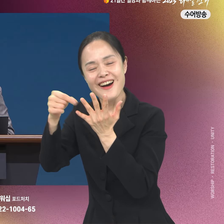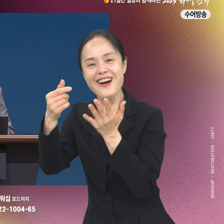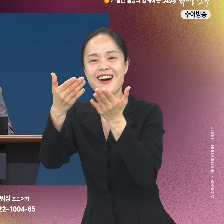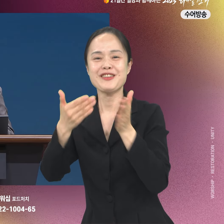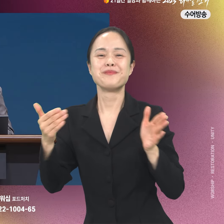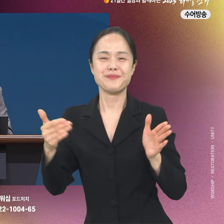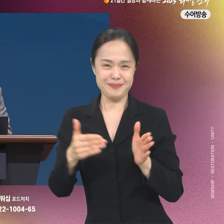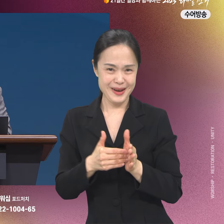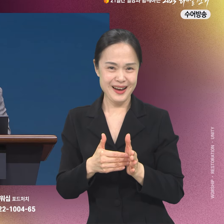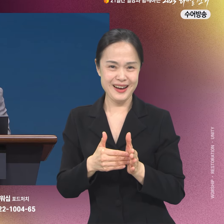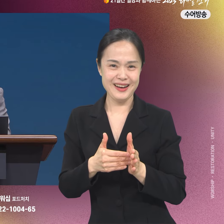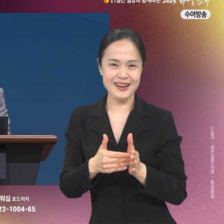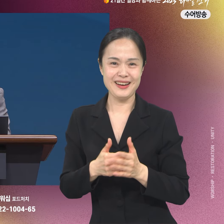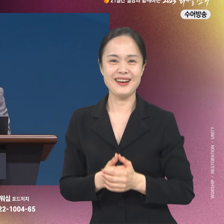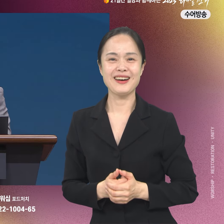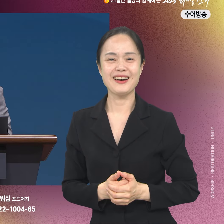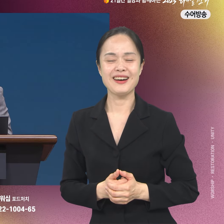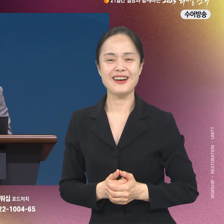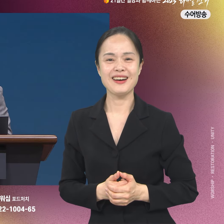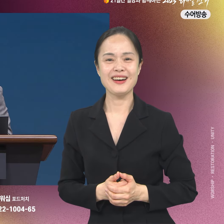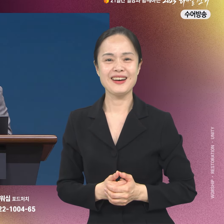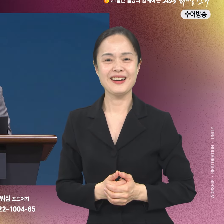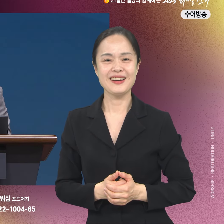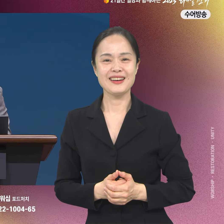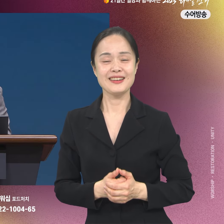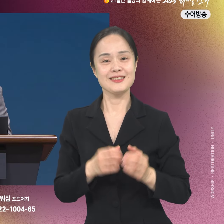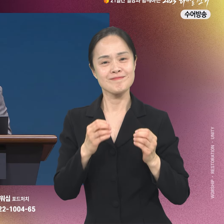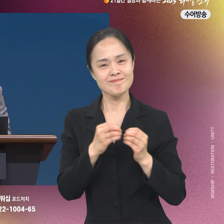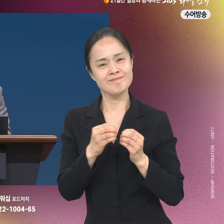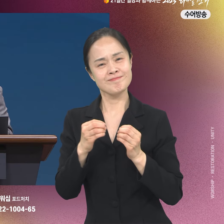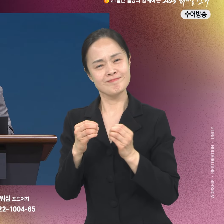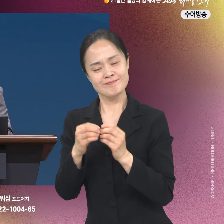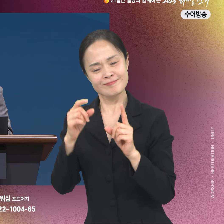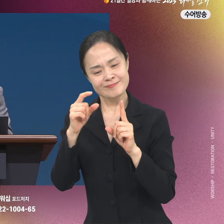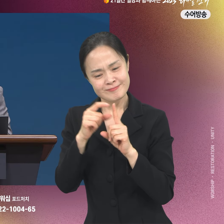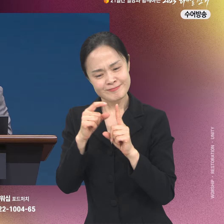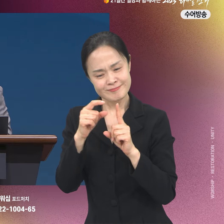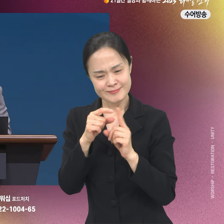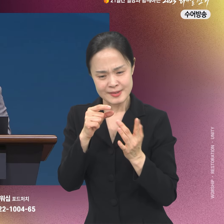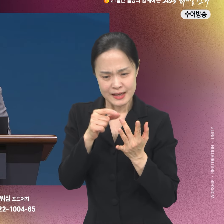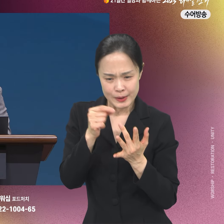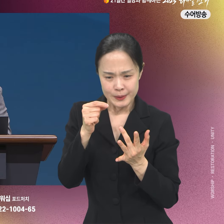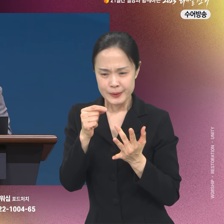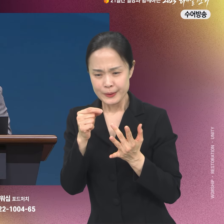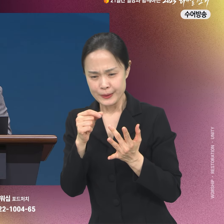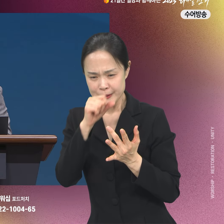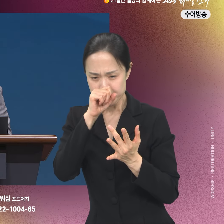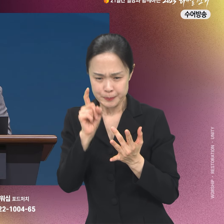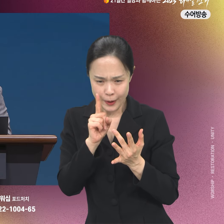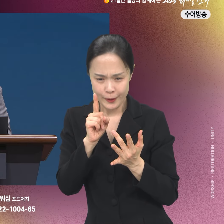그 정도로 신경을 썼음에도 불구하고 뭐 이렇게 주님을